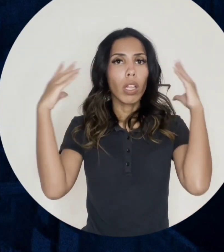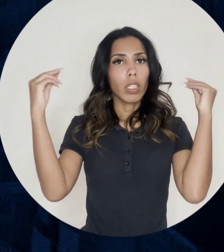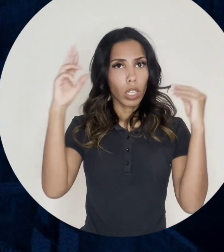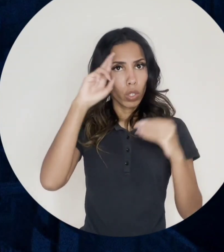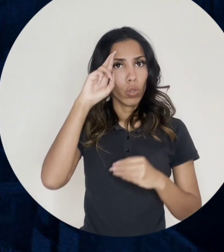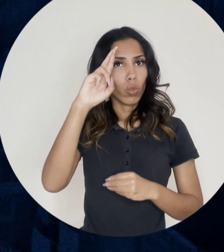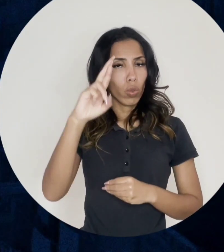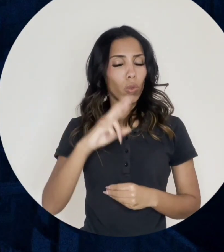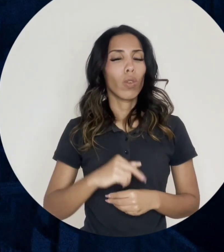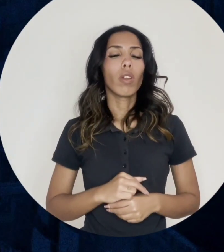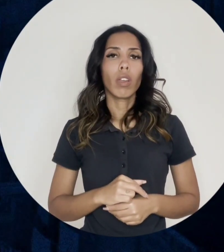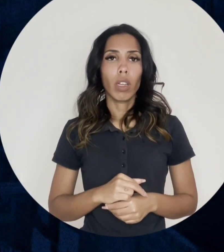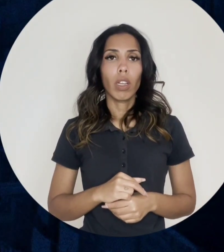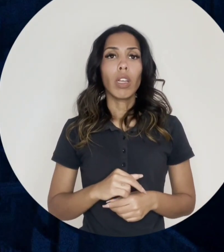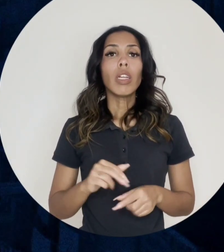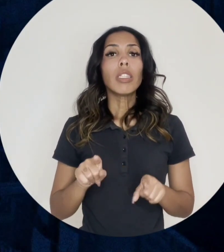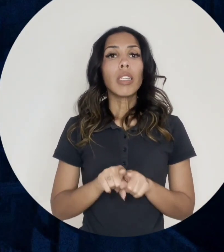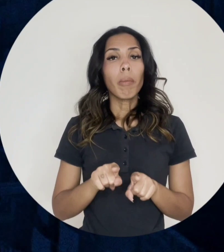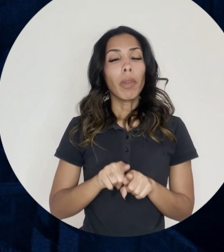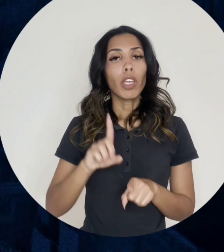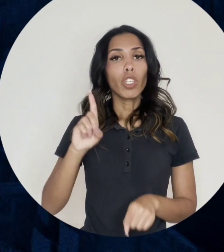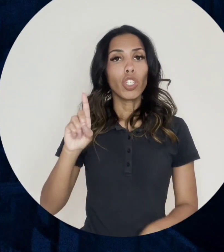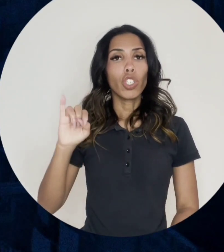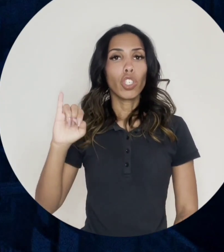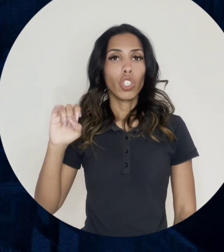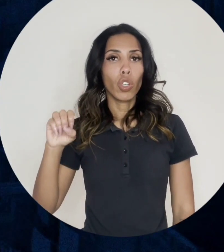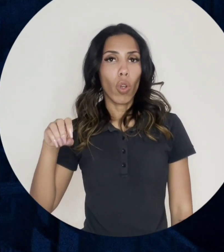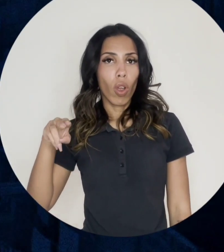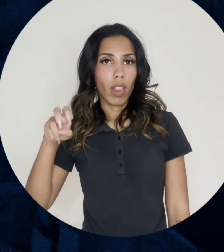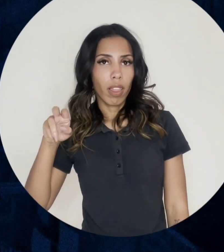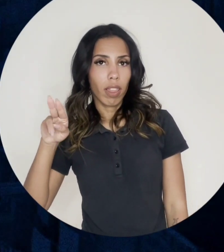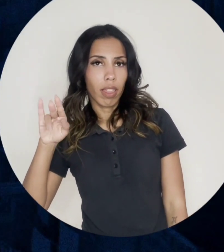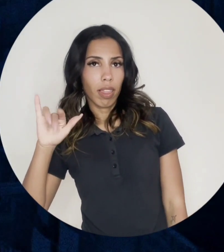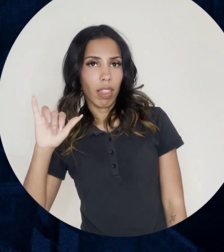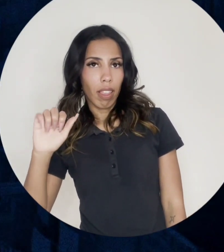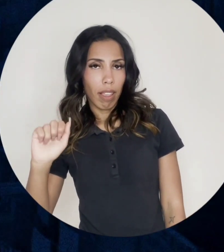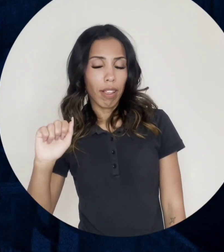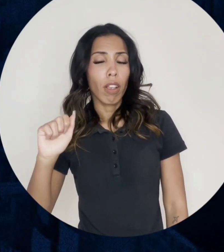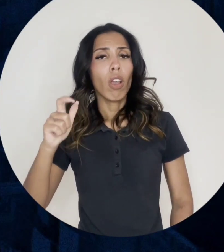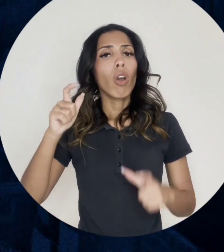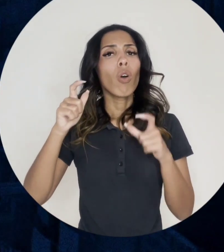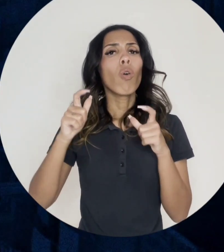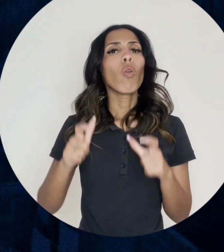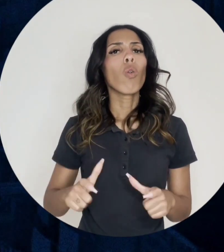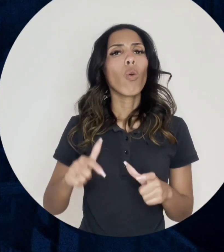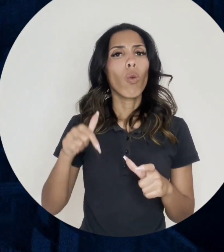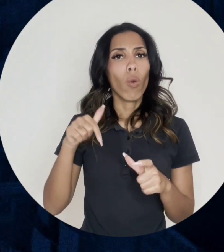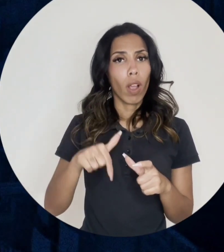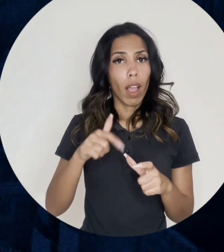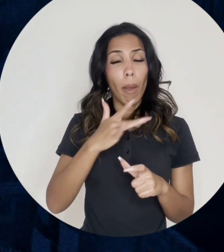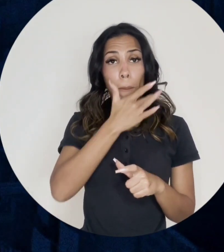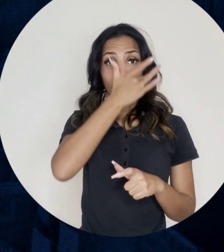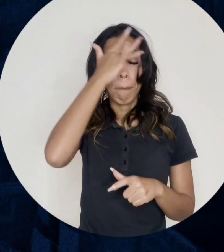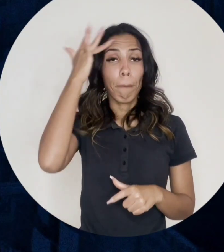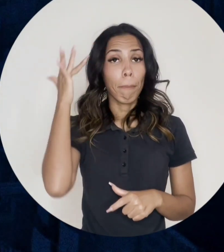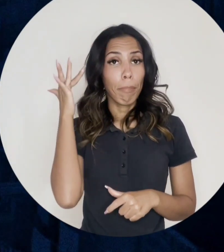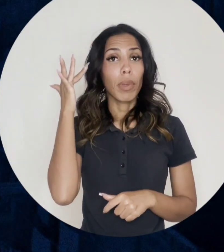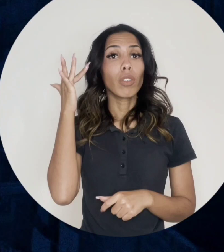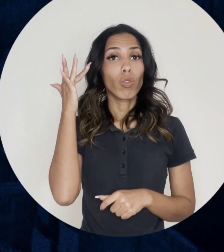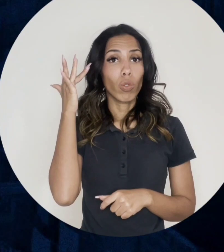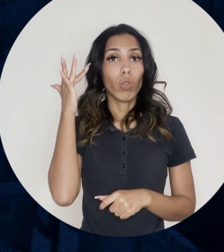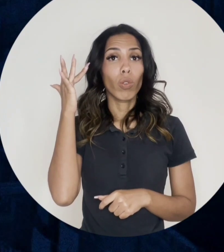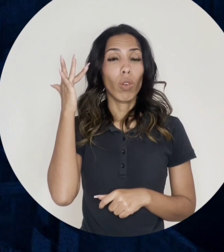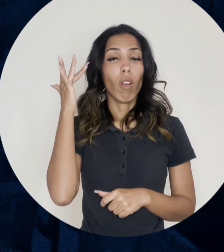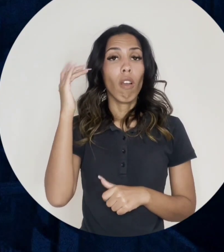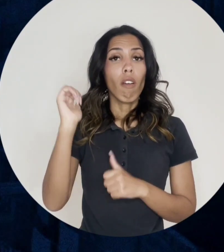né? A própria Dionéia foi um lugar onde as pessoas que